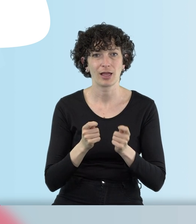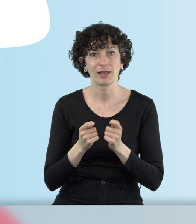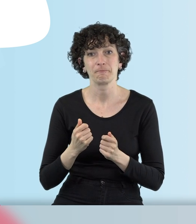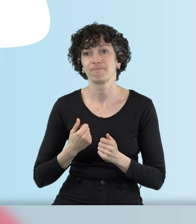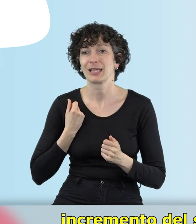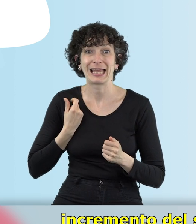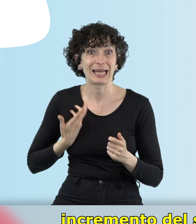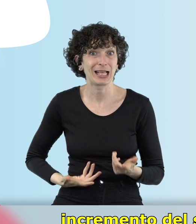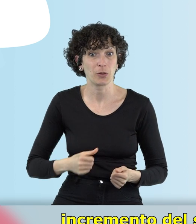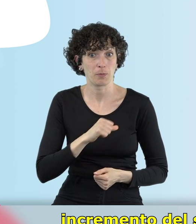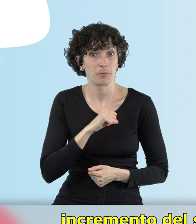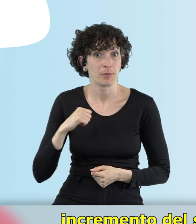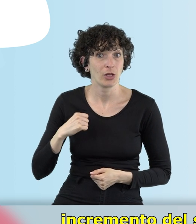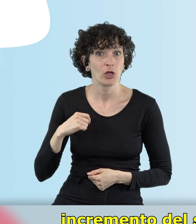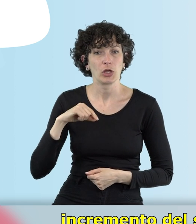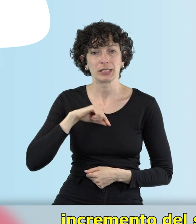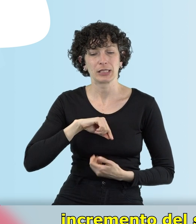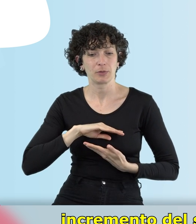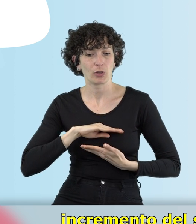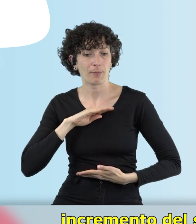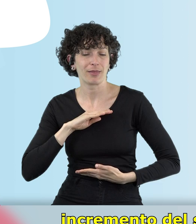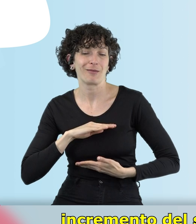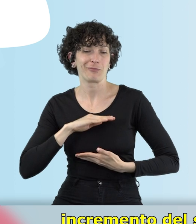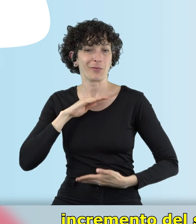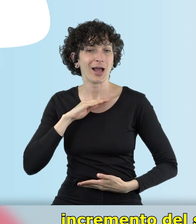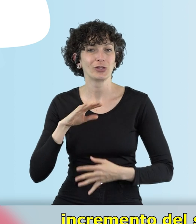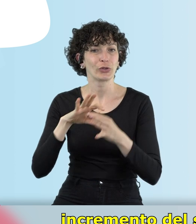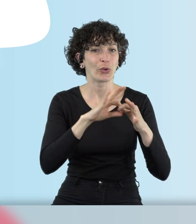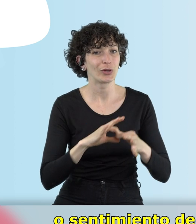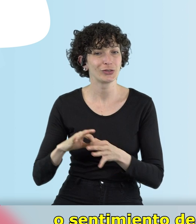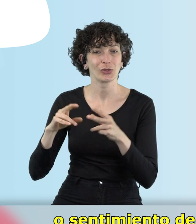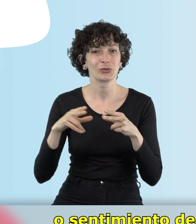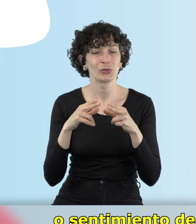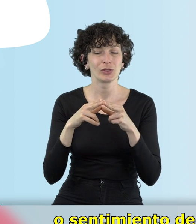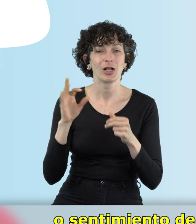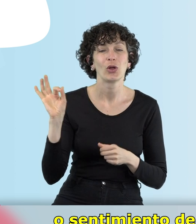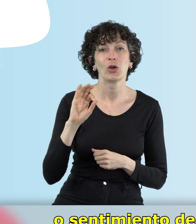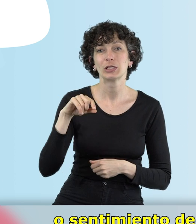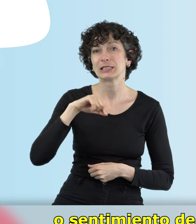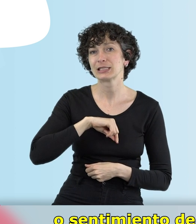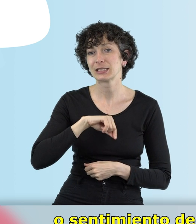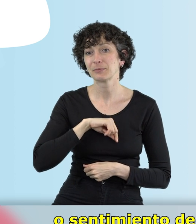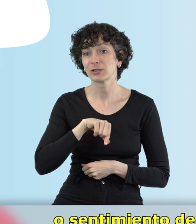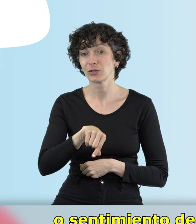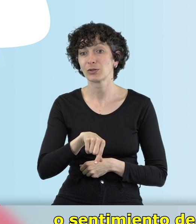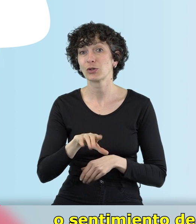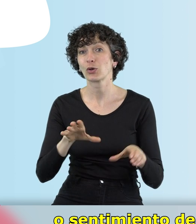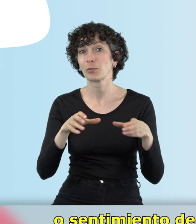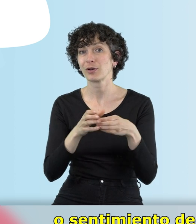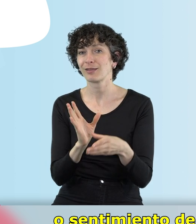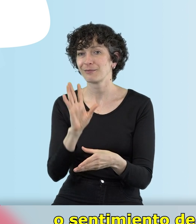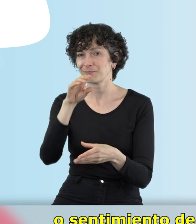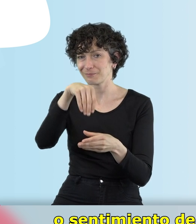Enriquecimiento personal, incremento del sentimiento de capacidad, cohesión social o sentimiento de pertenencia a